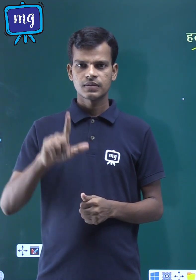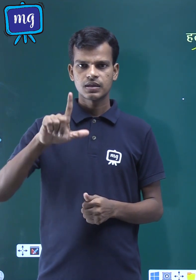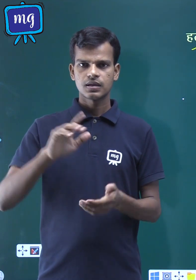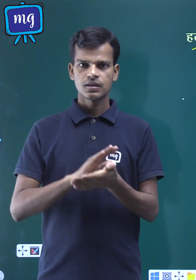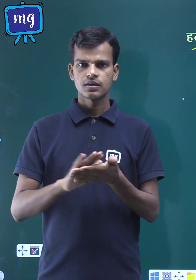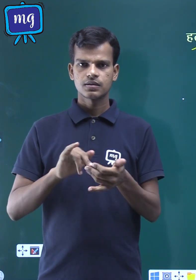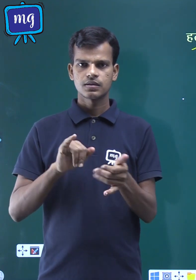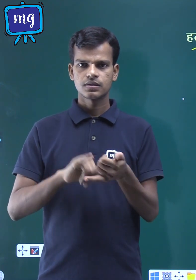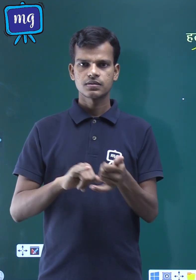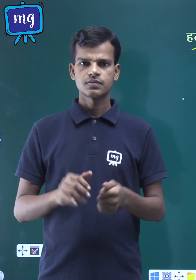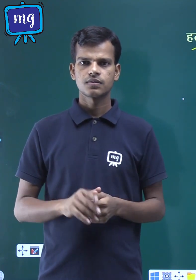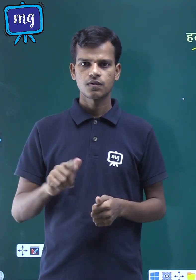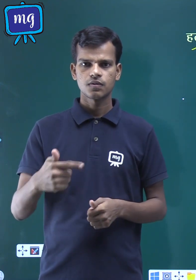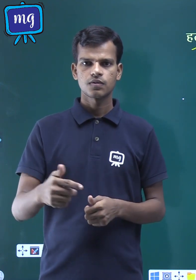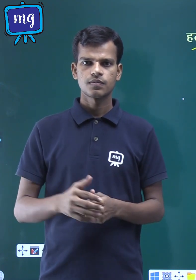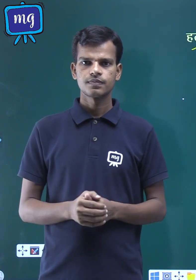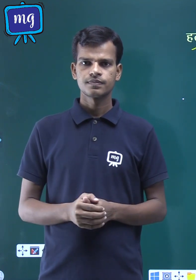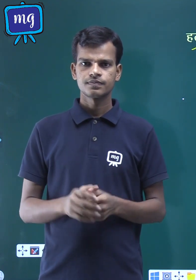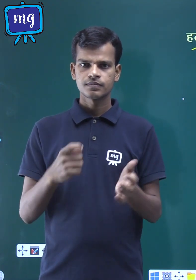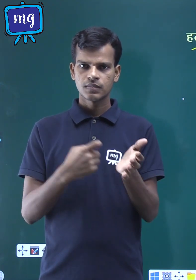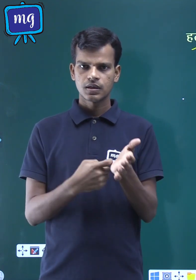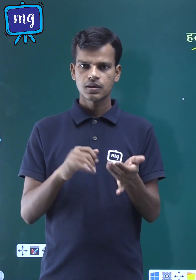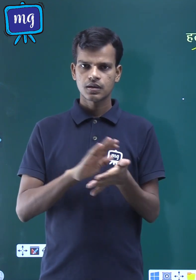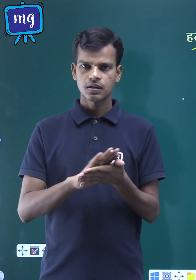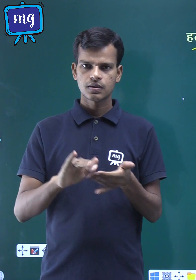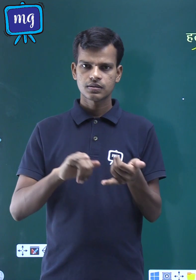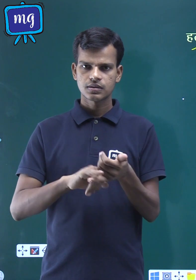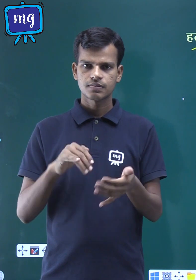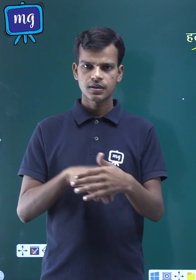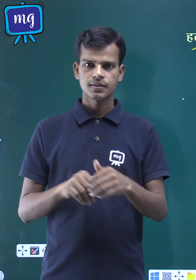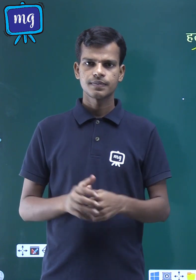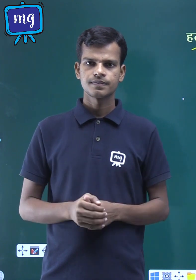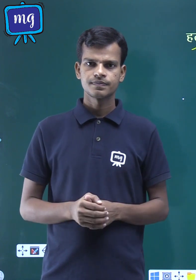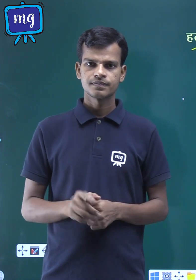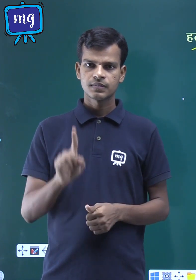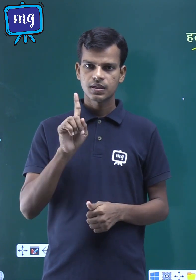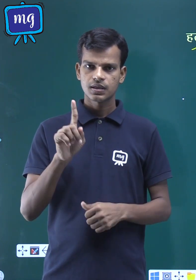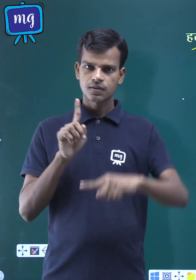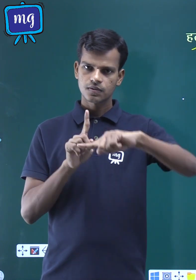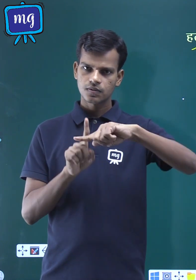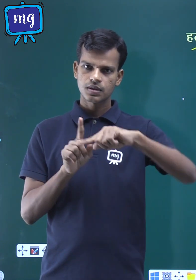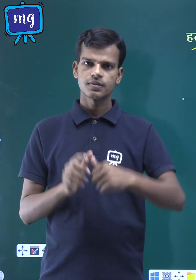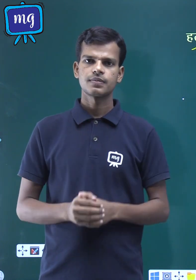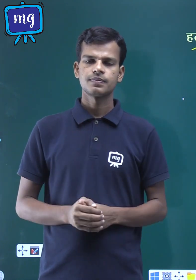LHS और RHS में 1 जोड़ने पर